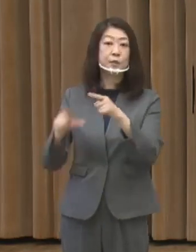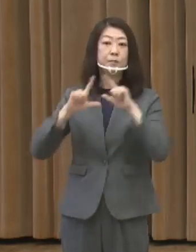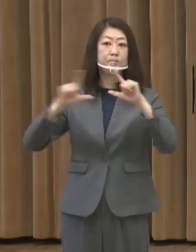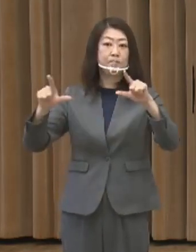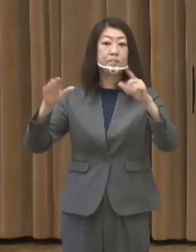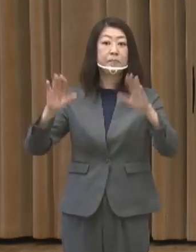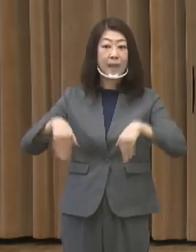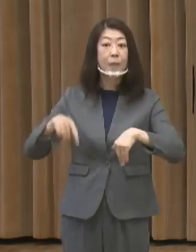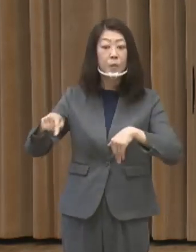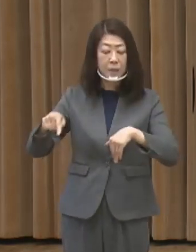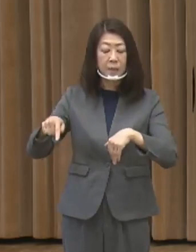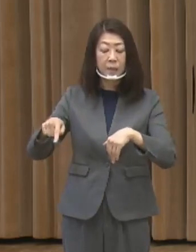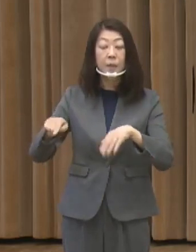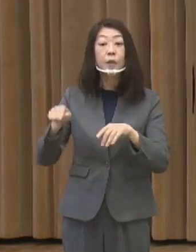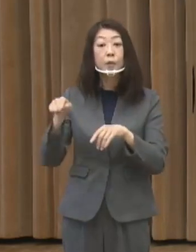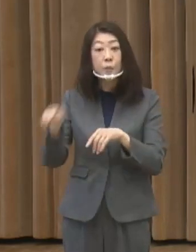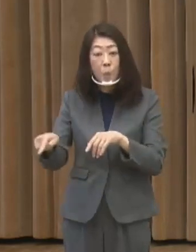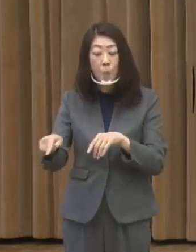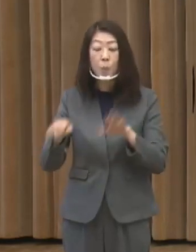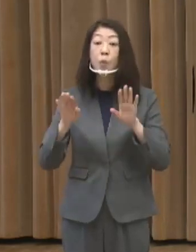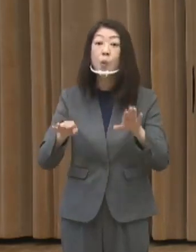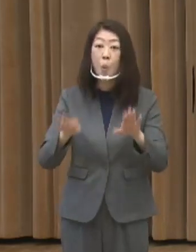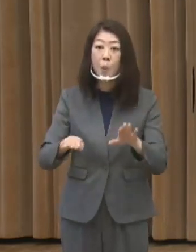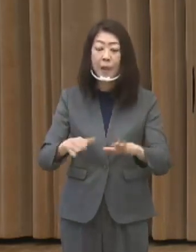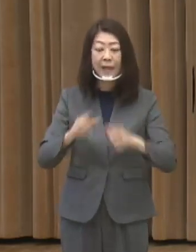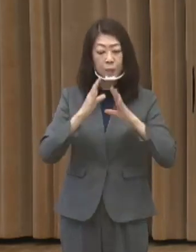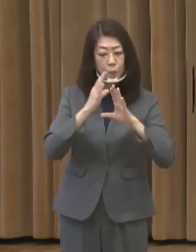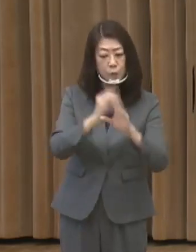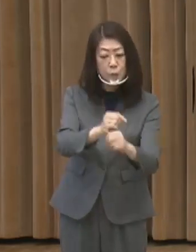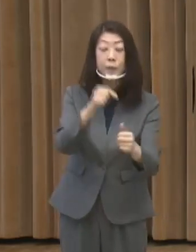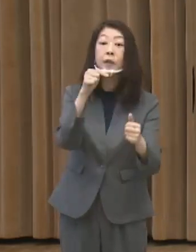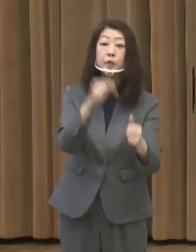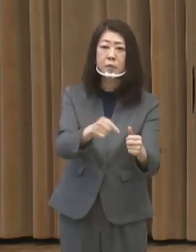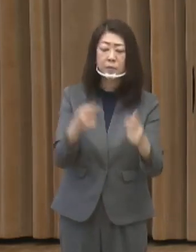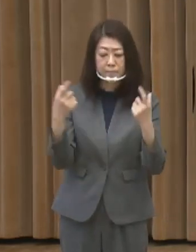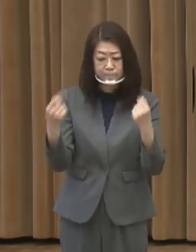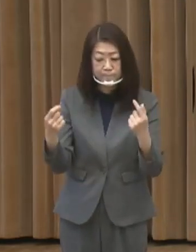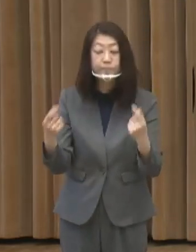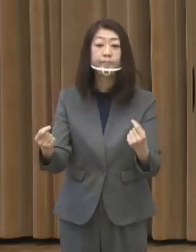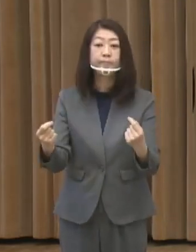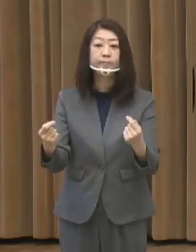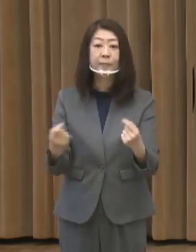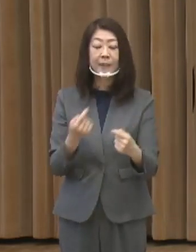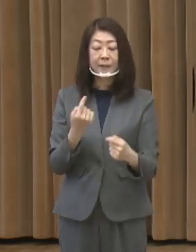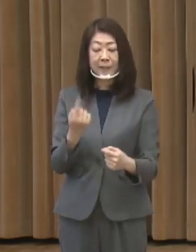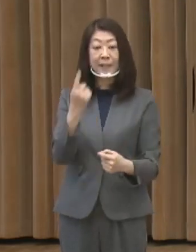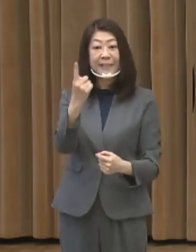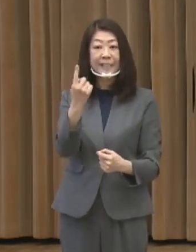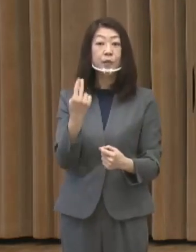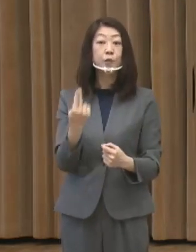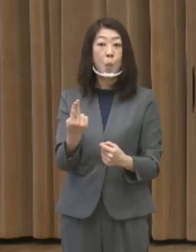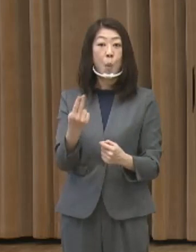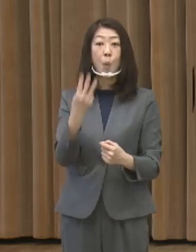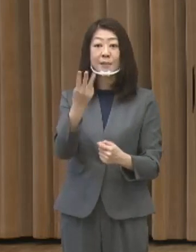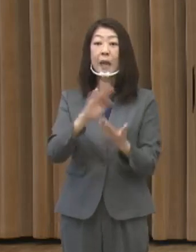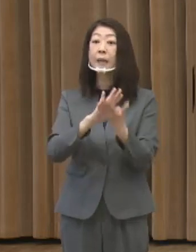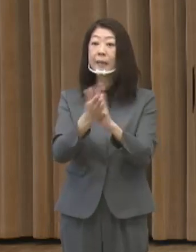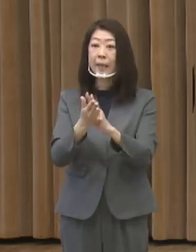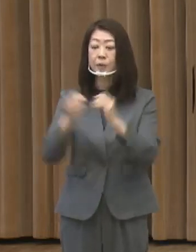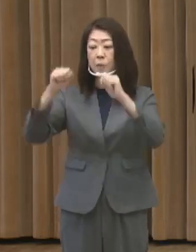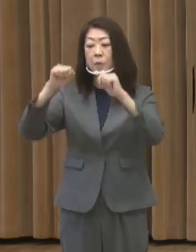言と今回の重点措置いずれもでありますけれども、1都3県のここに関する合意はあり